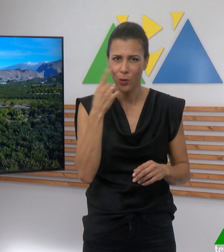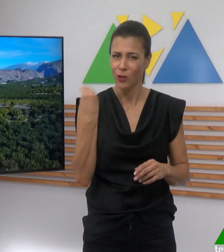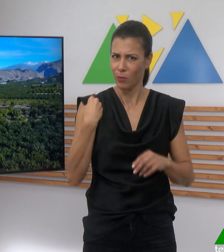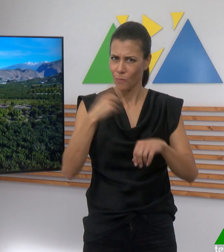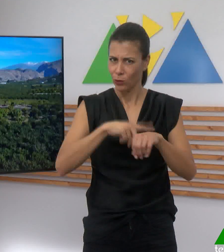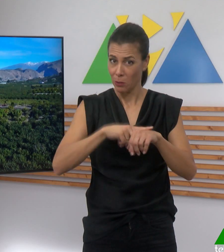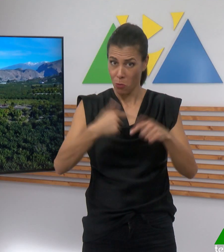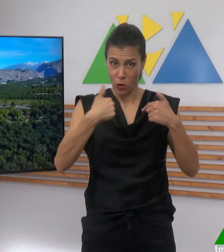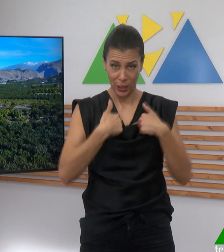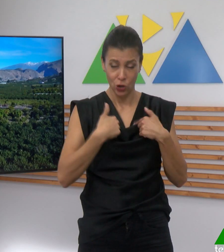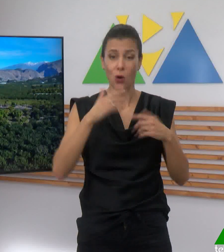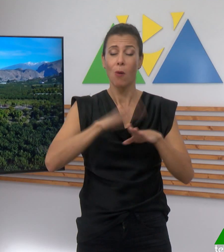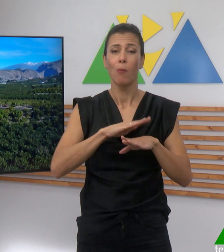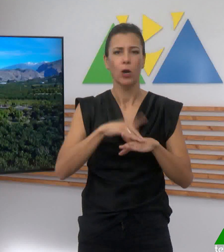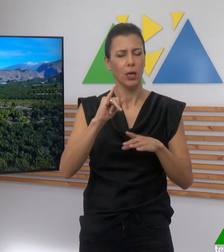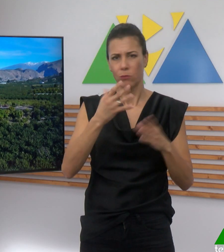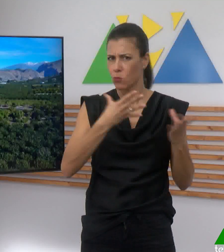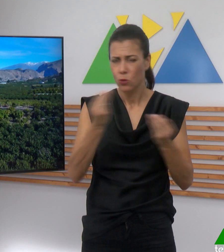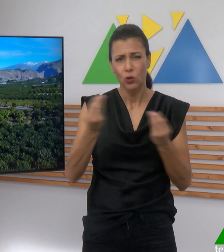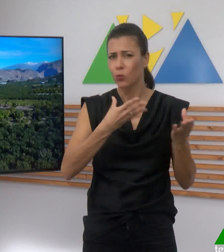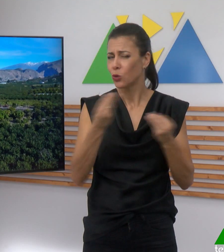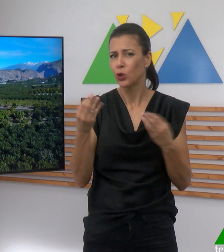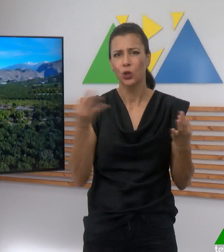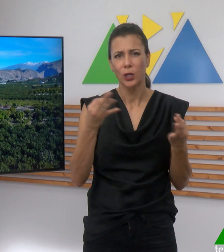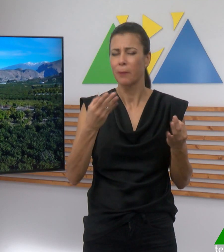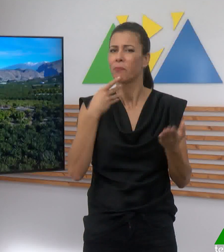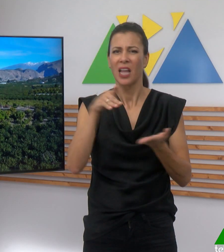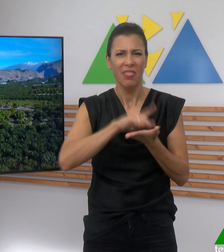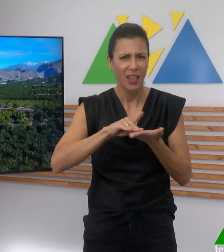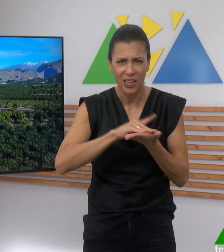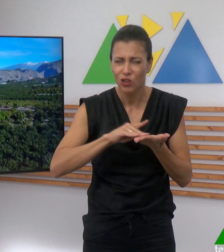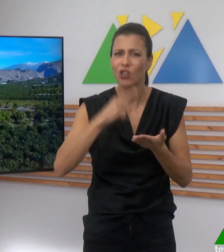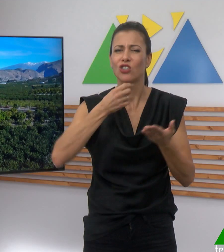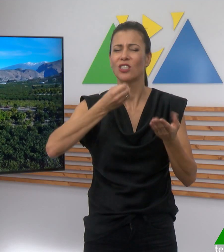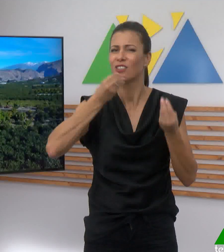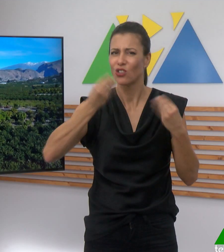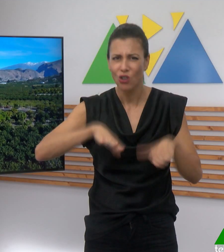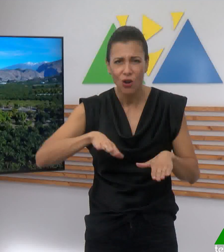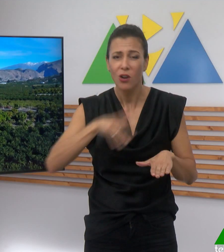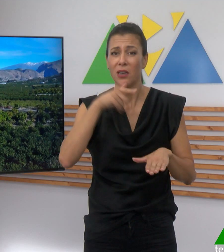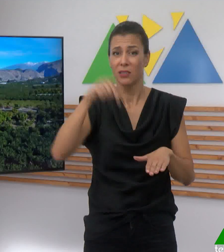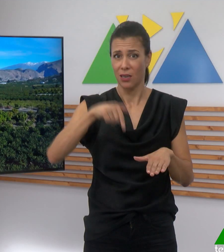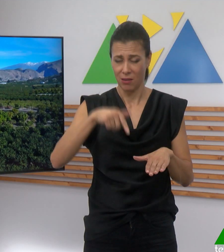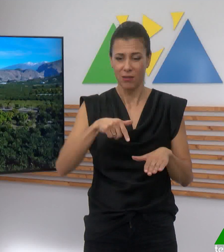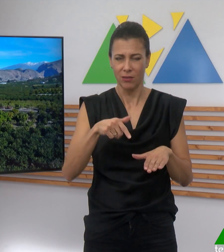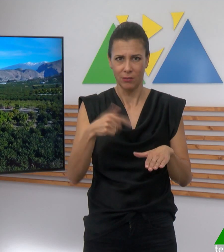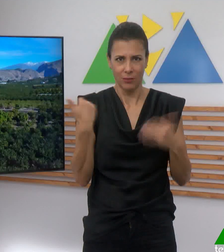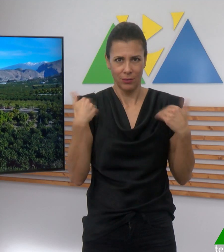mismo porque son muchísimos muchísimos los datos las historias las cosas que aquí han ocurrido y muchísimos todavía